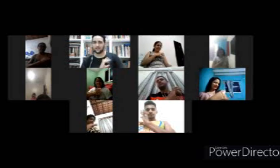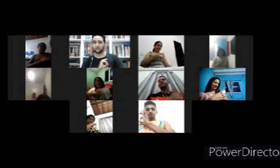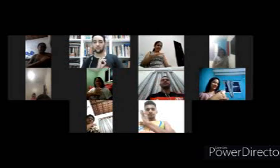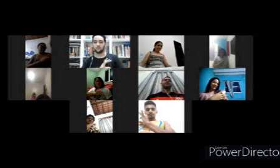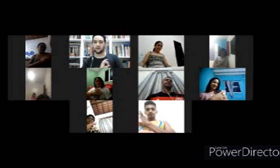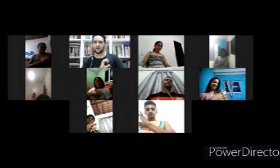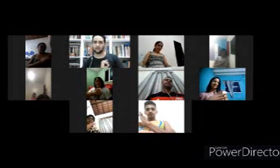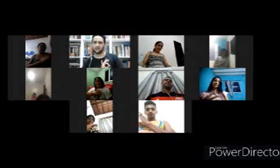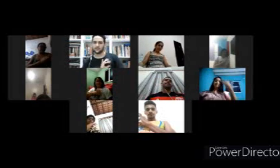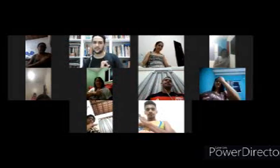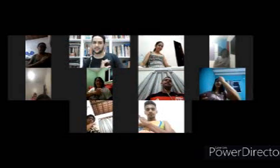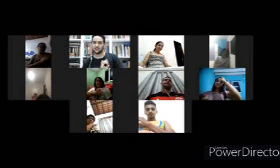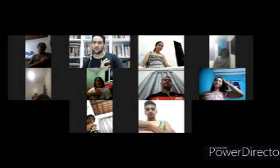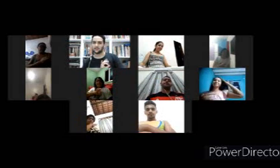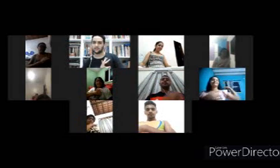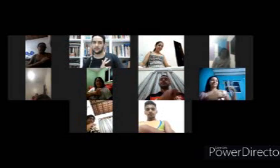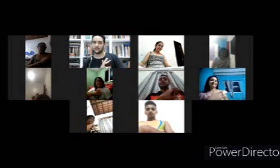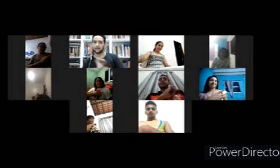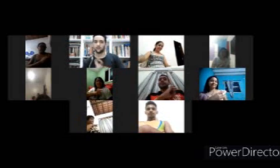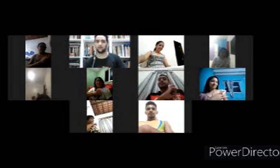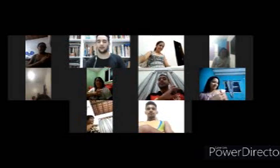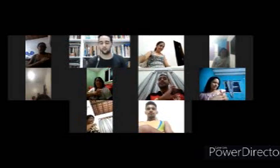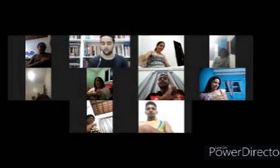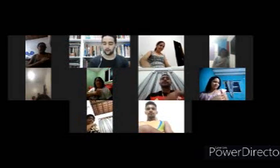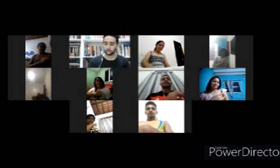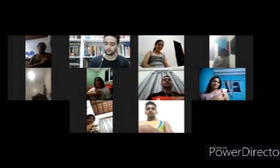Medo, tô com medo. Aí eu faço aqui, ó. Esse peteleco aqui do lado do peito.